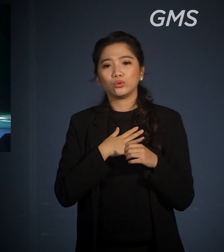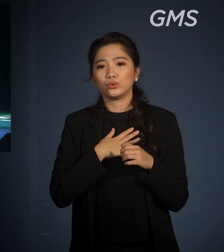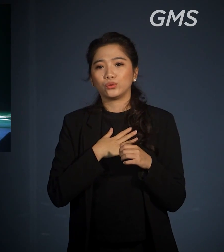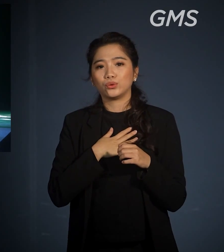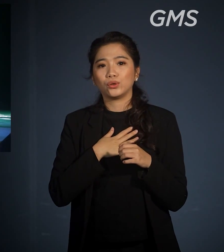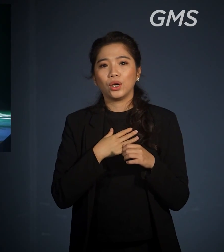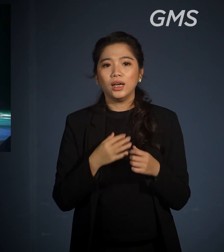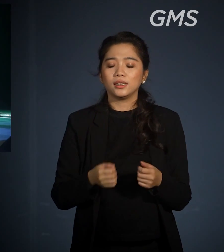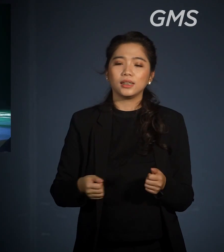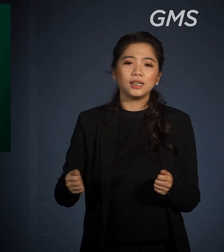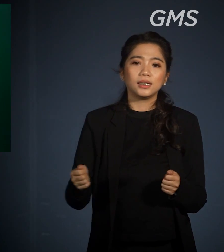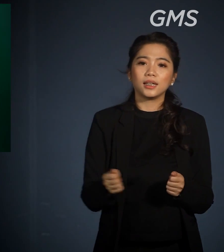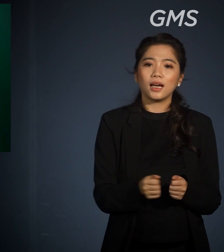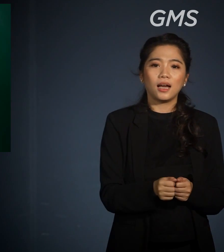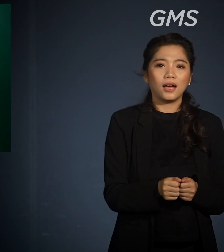hatiku